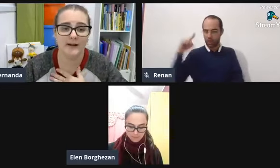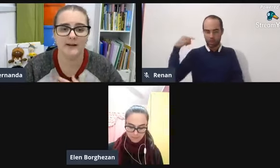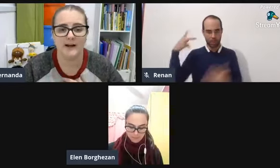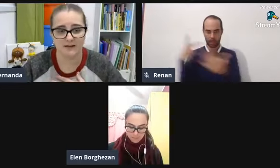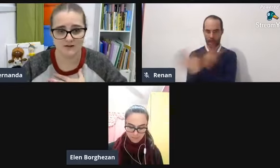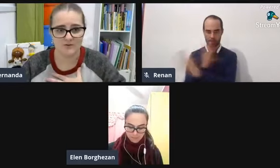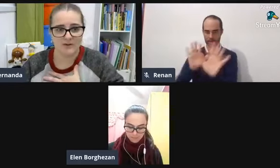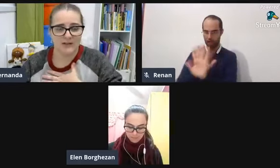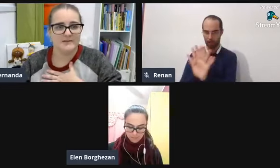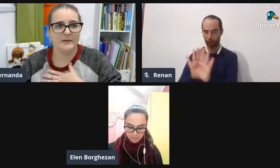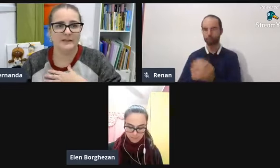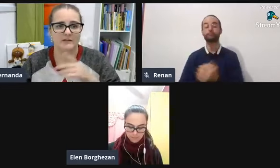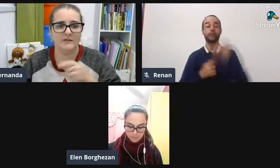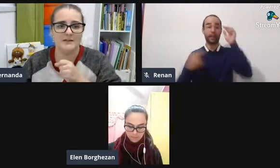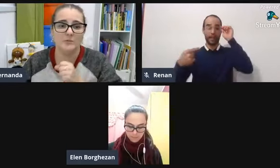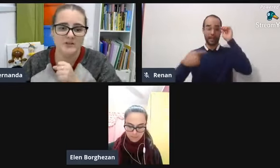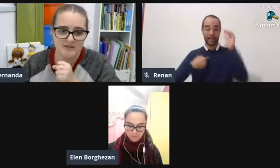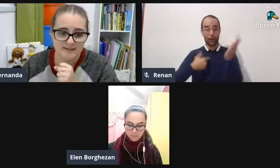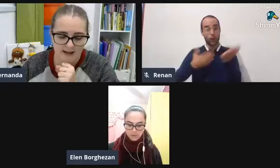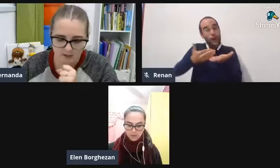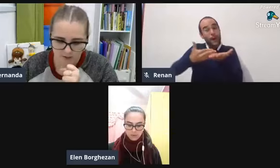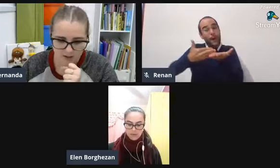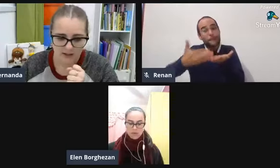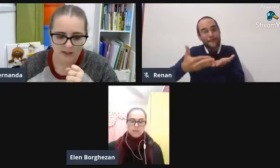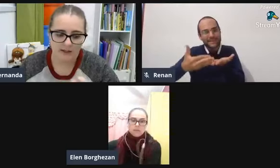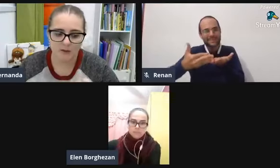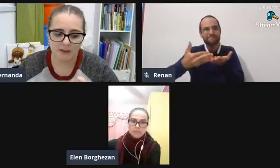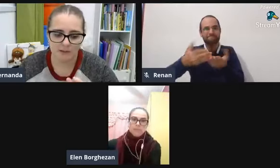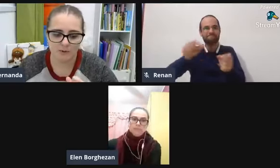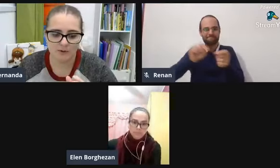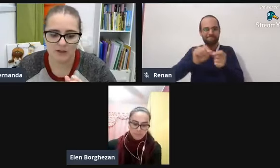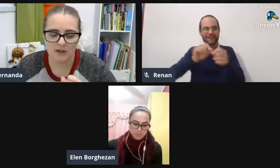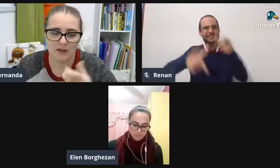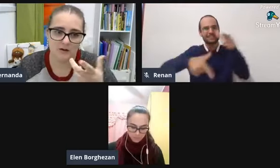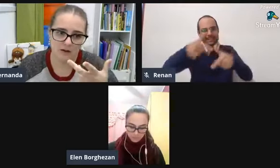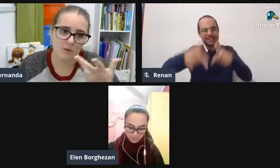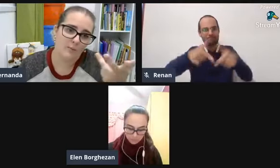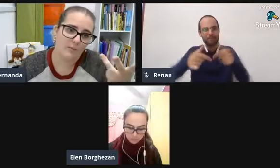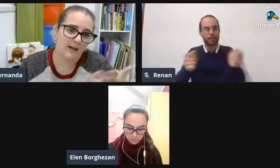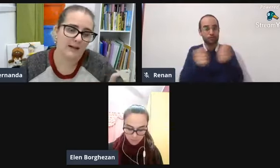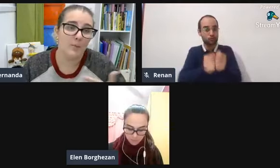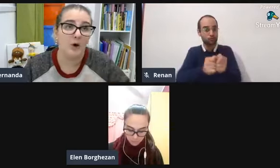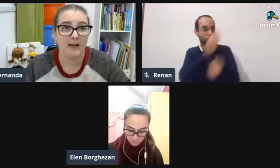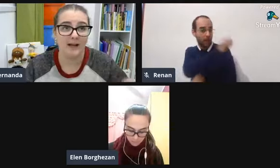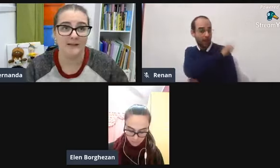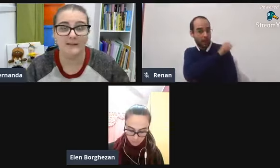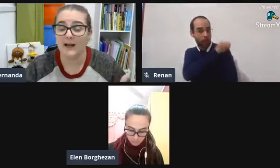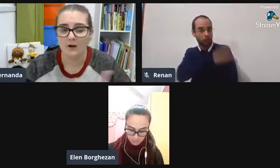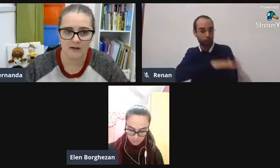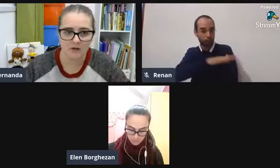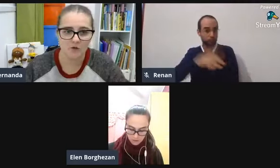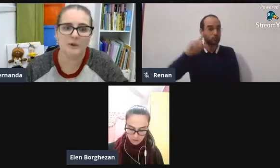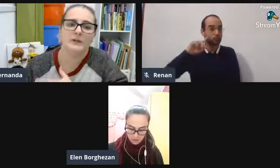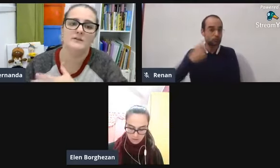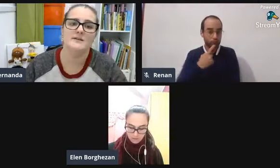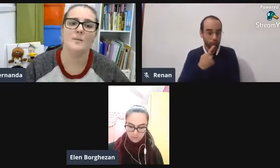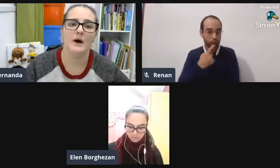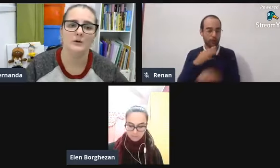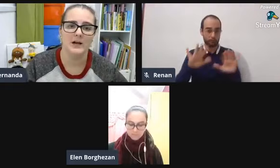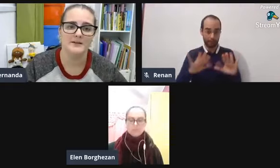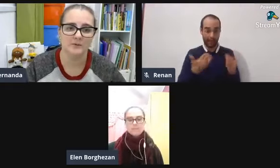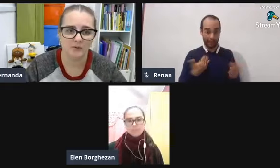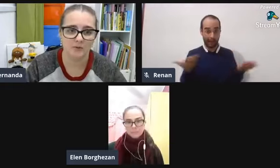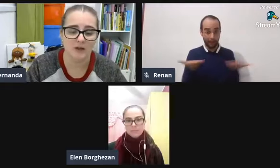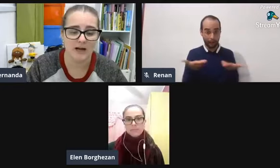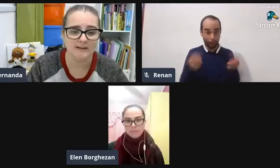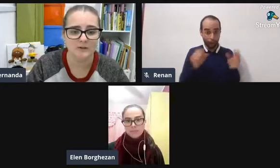eu entrei na área da surdez, eu ainda estava fazendo magistério. E eu lembro que eu morei, né, agora que eu estou morando em São